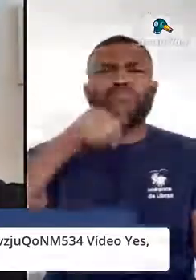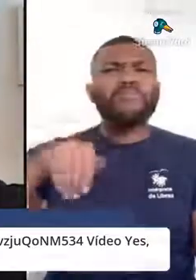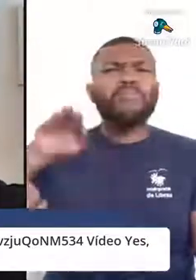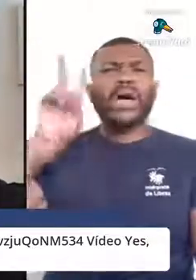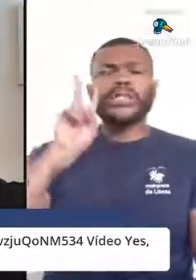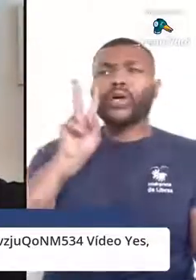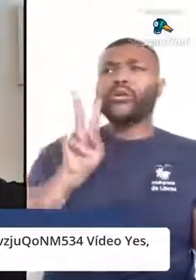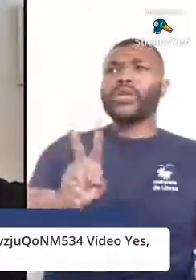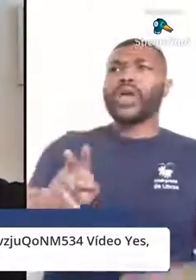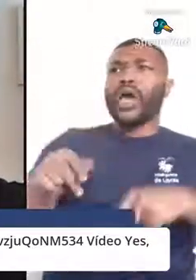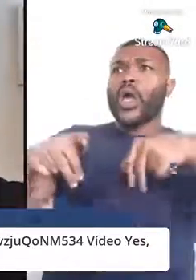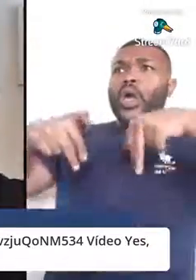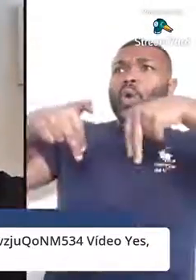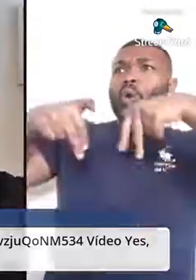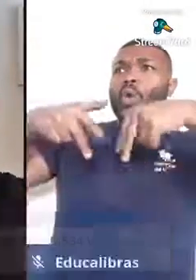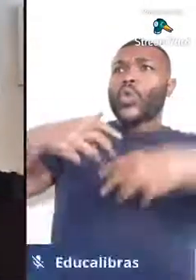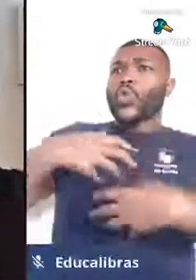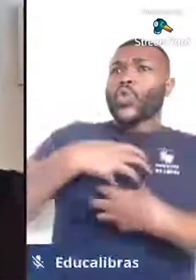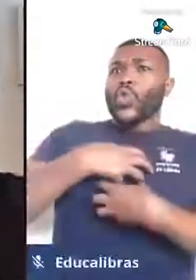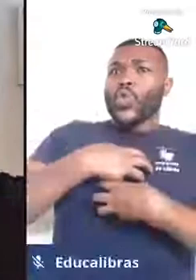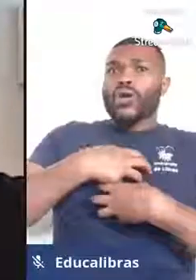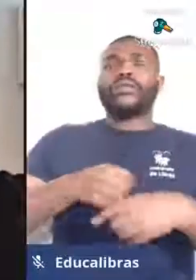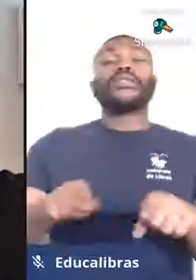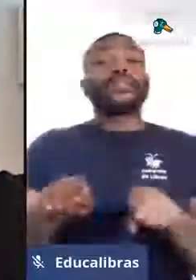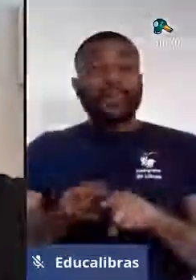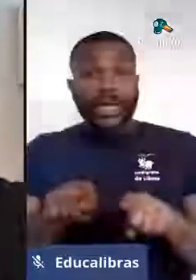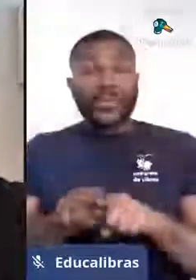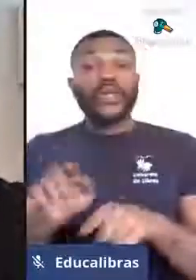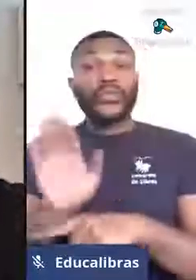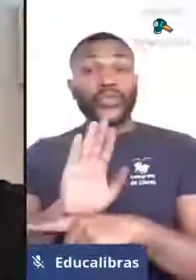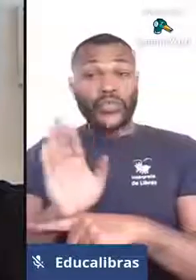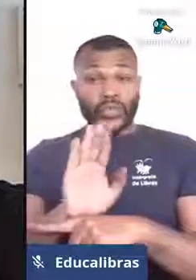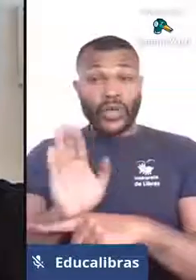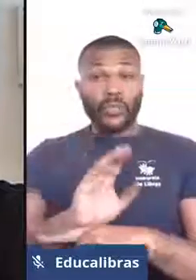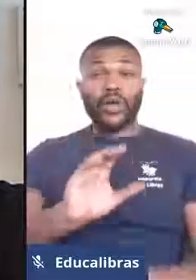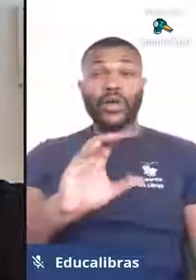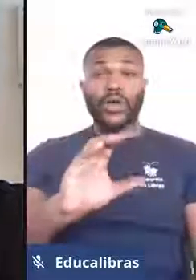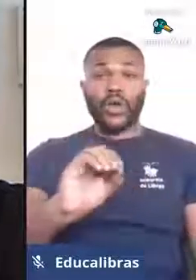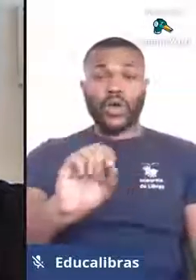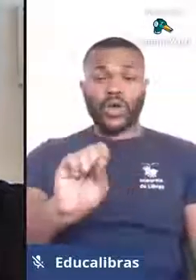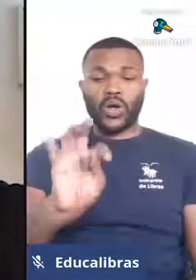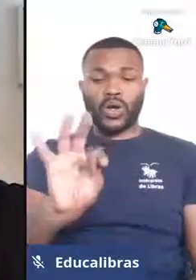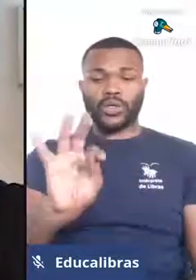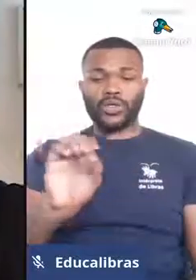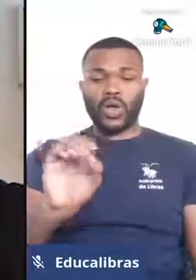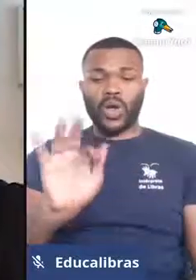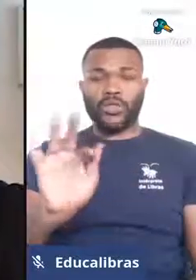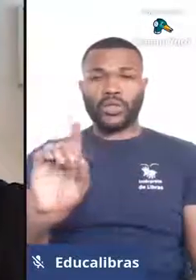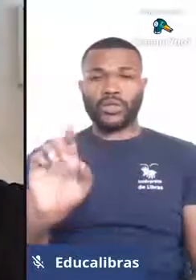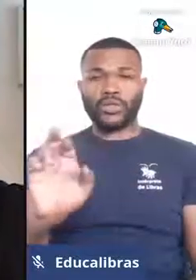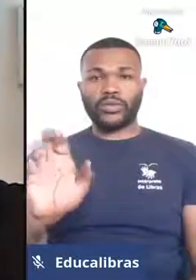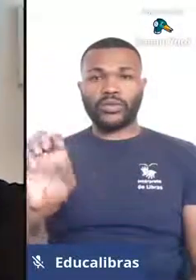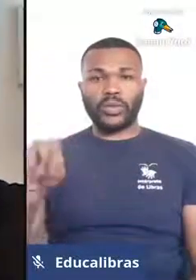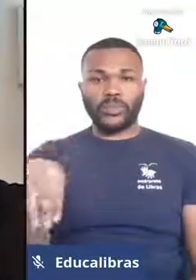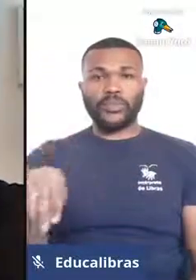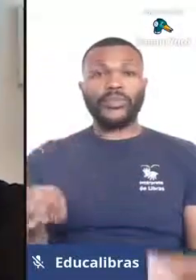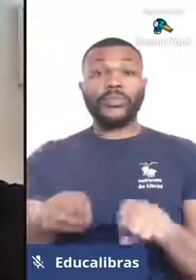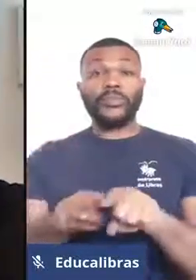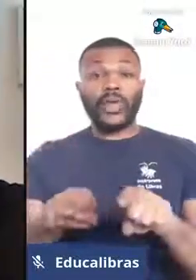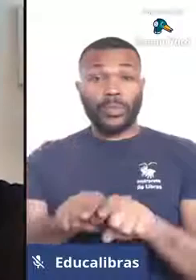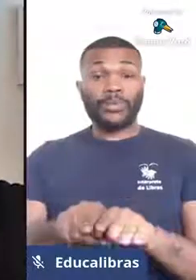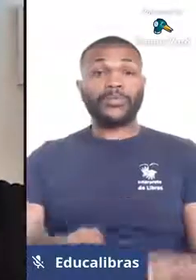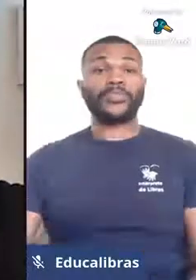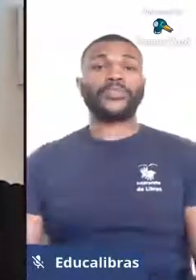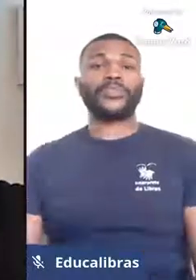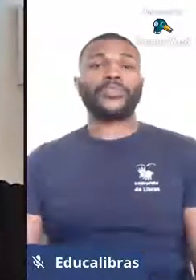outra recomendação que eu dou, é o Cost of Living. Mas eu vou discordar de você. Deixa eu só, Eric,